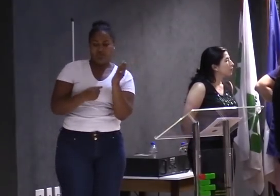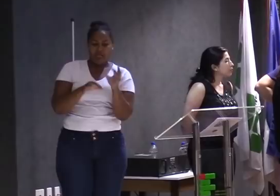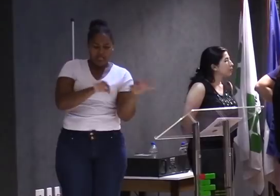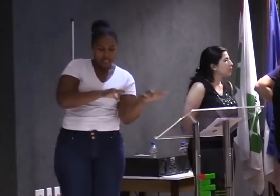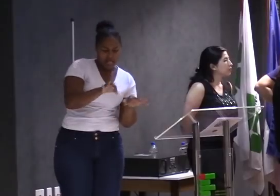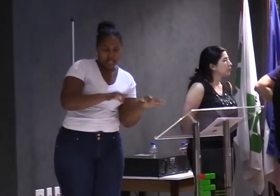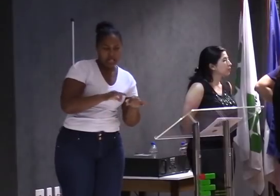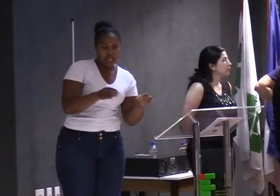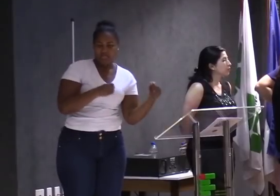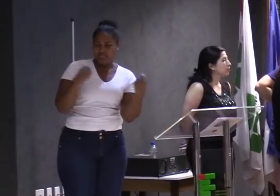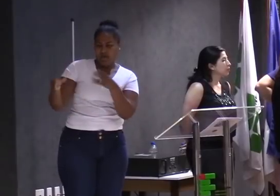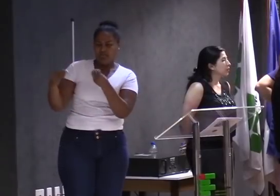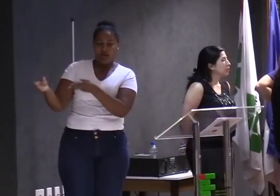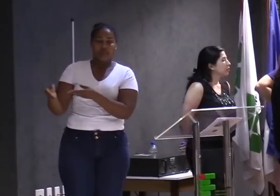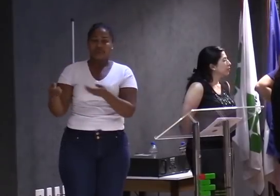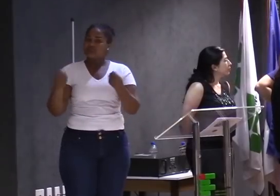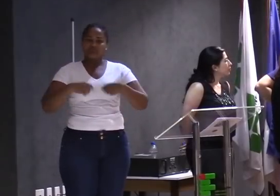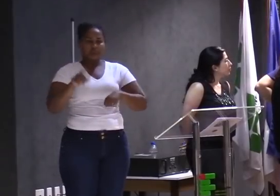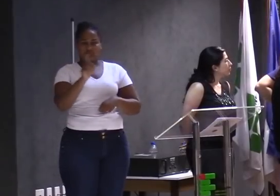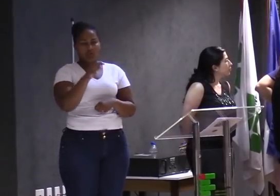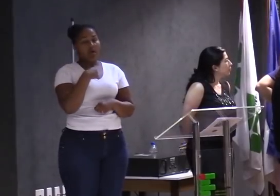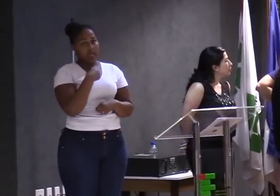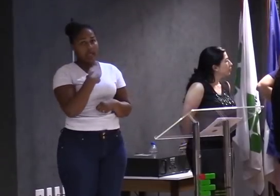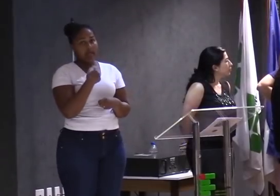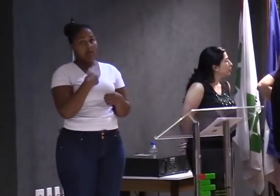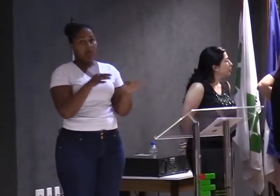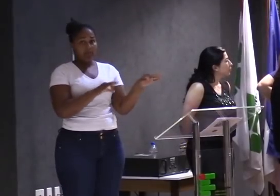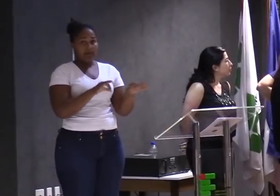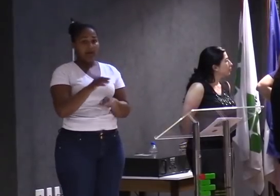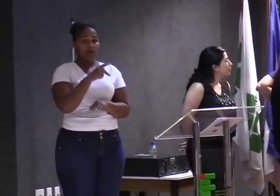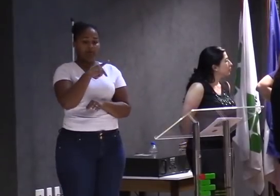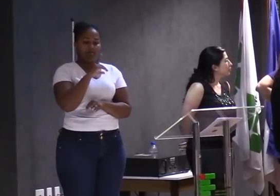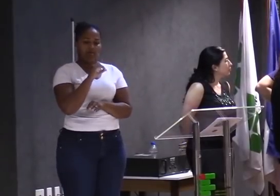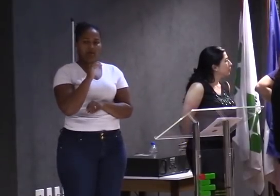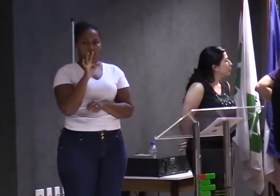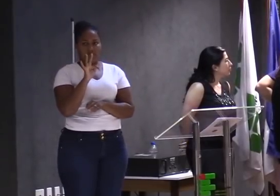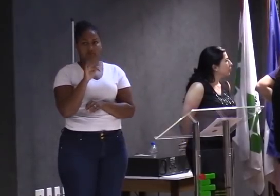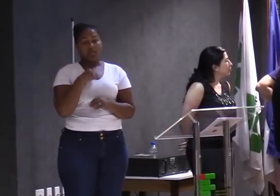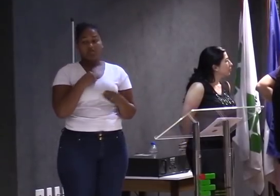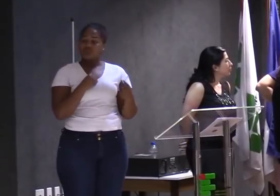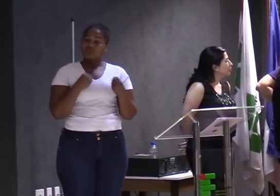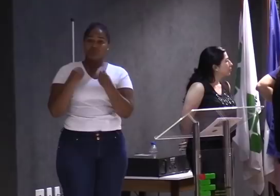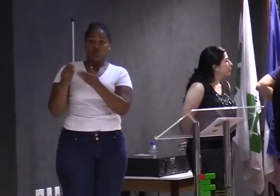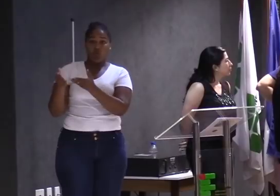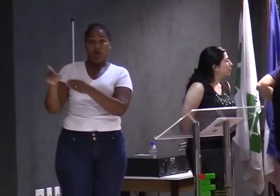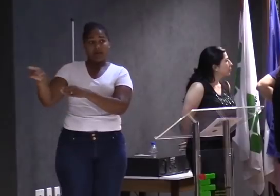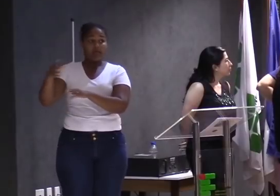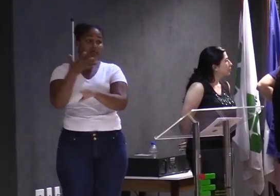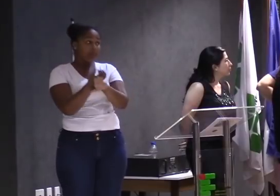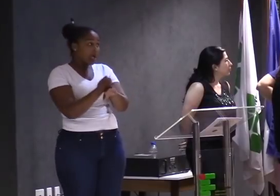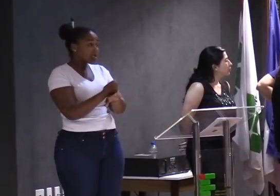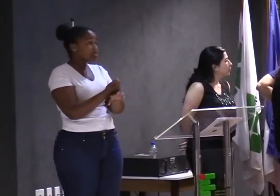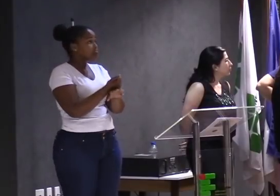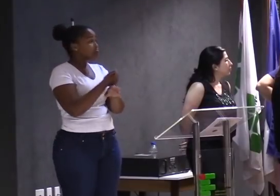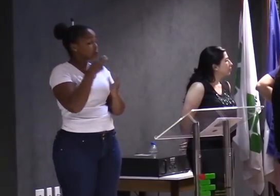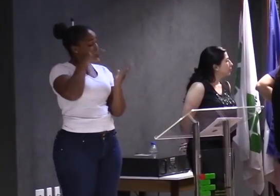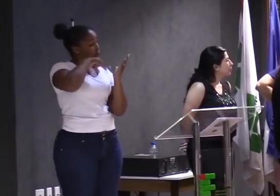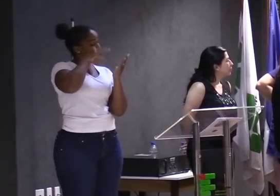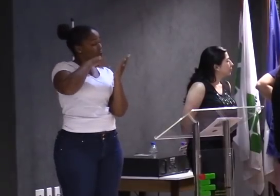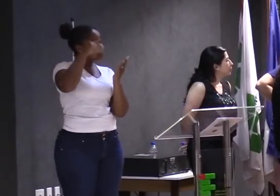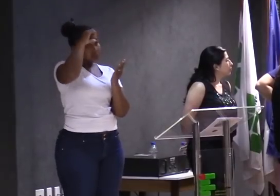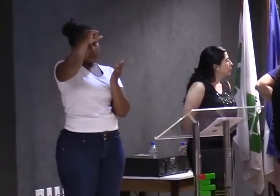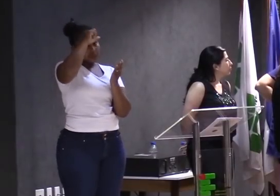Eu tiro foto das minhas salas, estão todos os alunos lá com o celular e desenvolvendo atividade, procurando na internet,